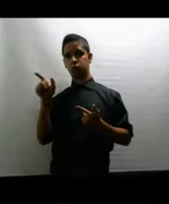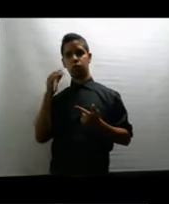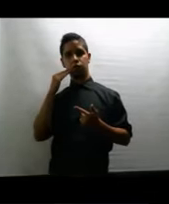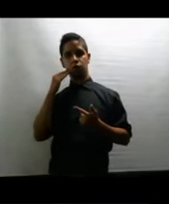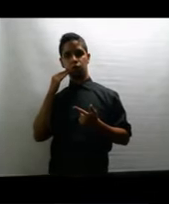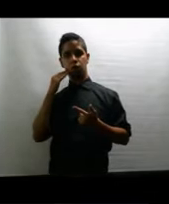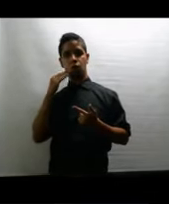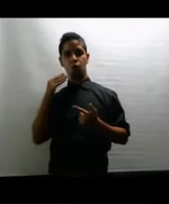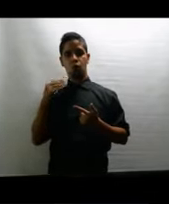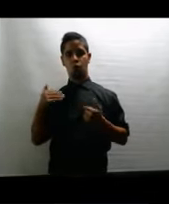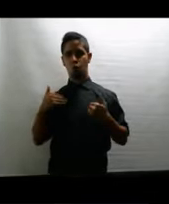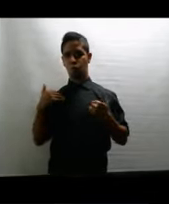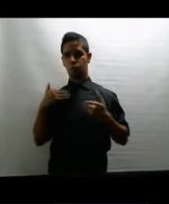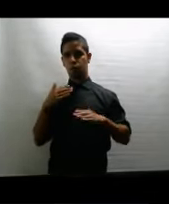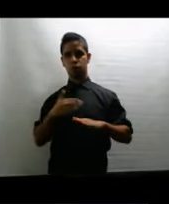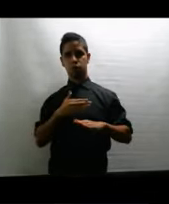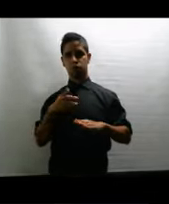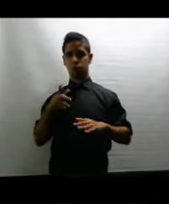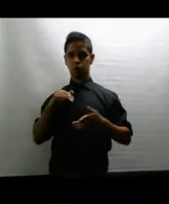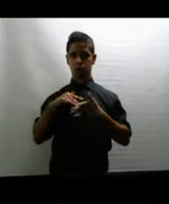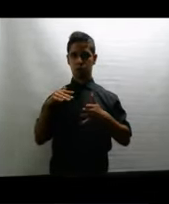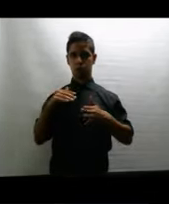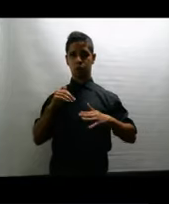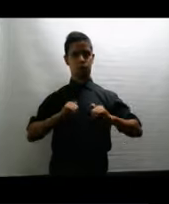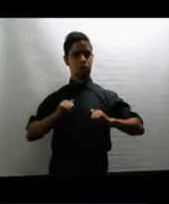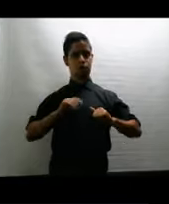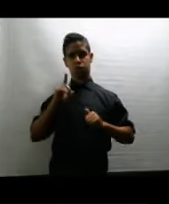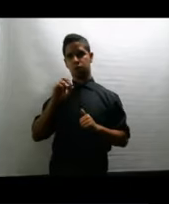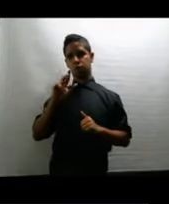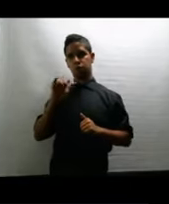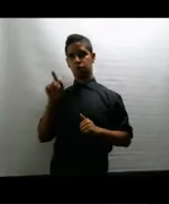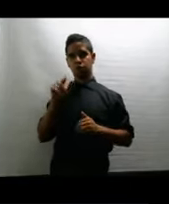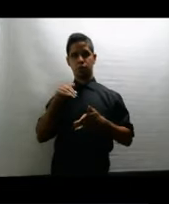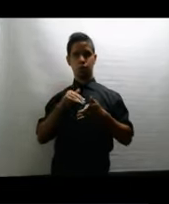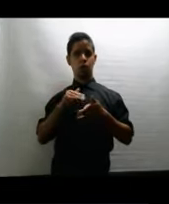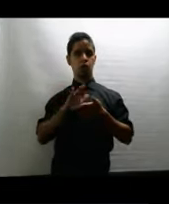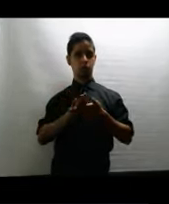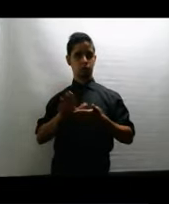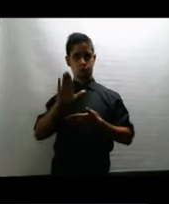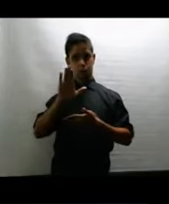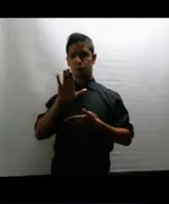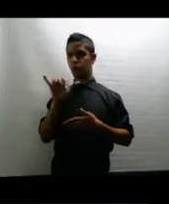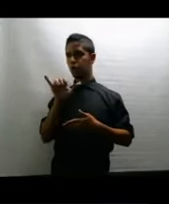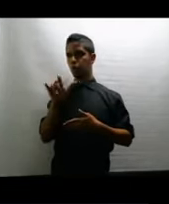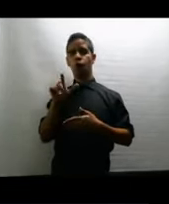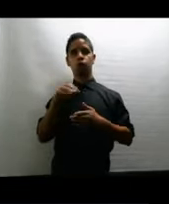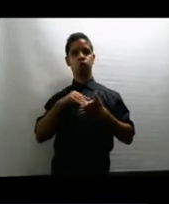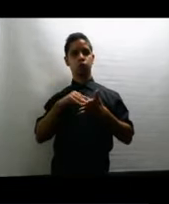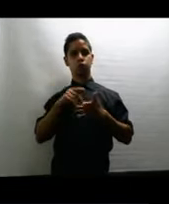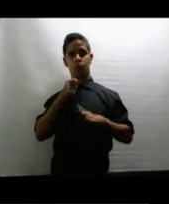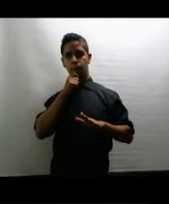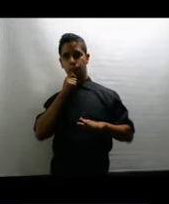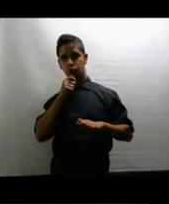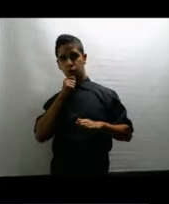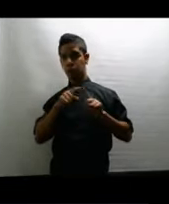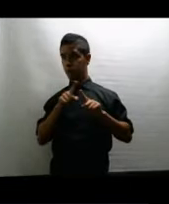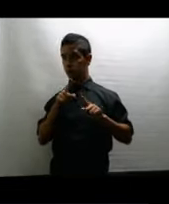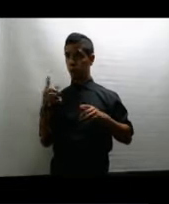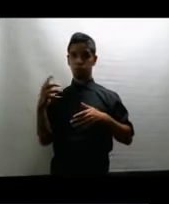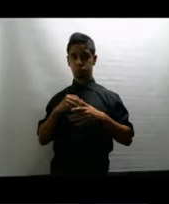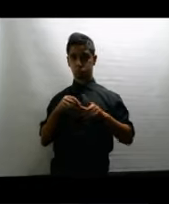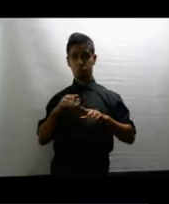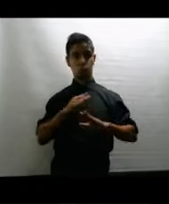cantautor jovencito, que es estudiante de drama de la universidad, por cierto. Okay. Qué bien. Y de periodismo también. Ay, pero además es músico. Como